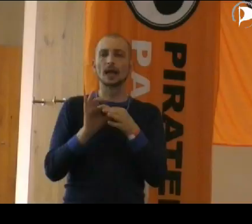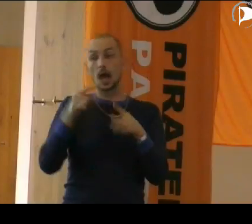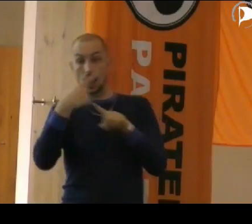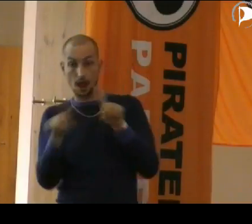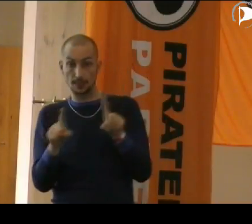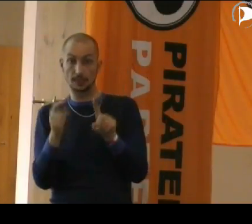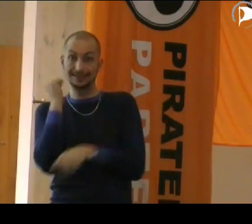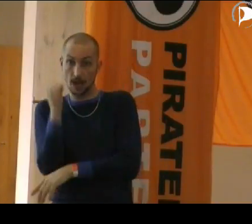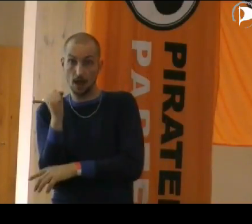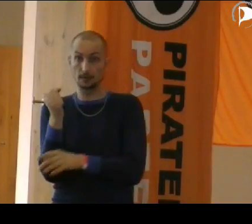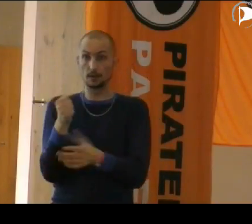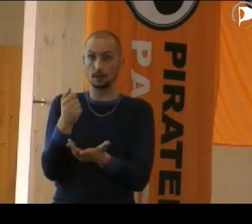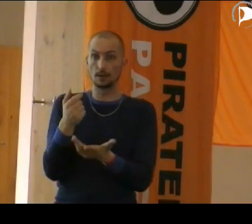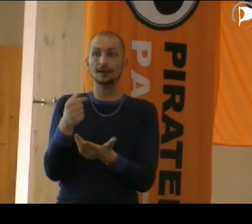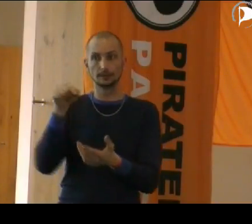geht